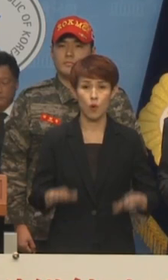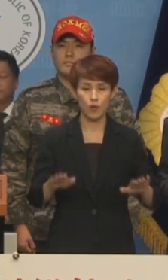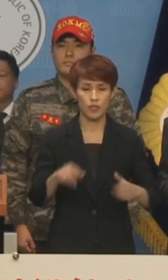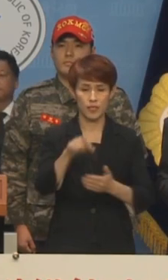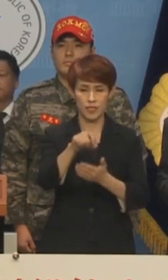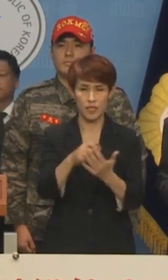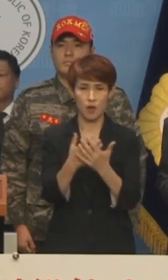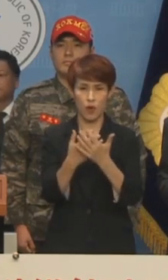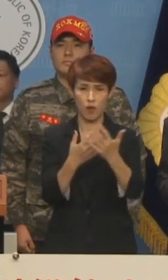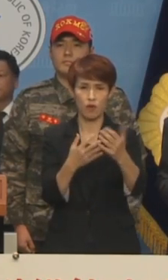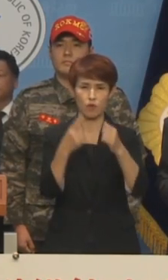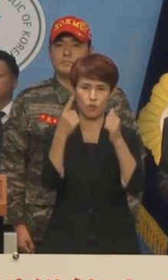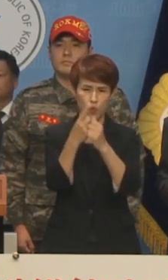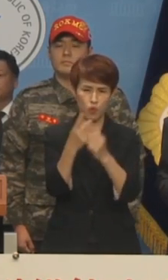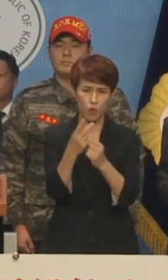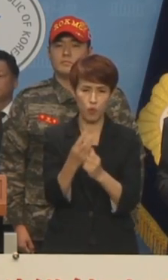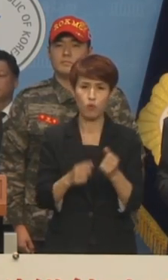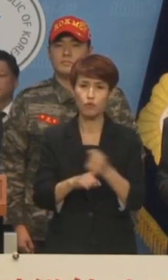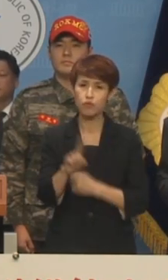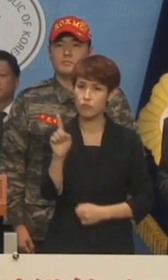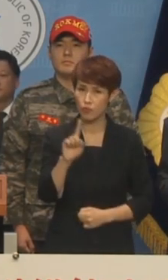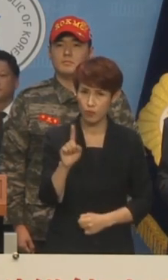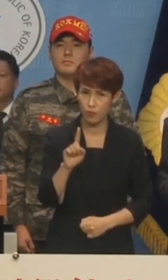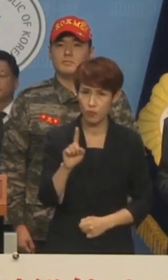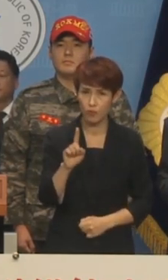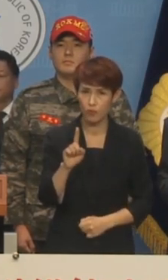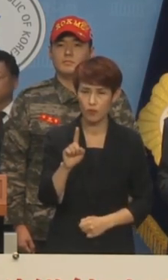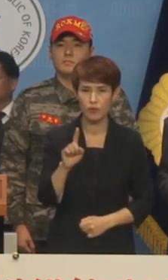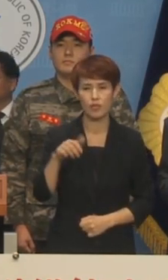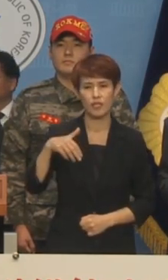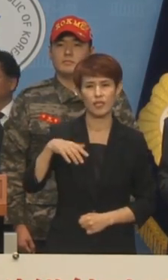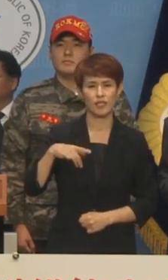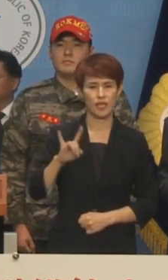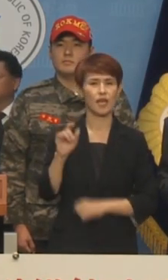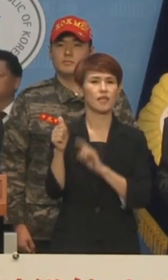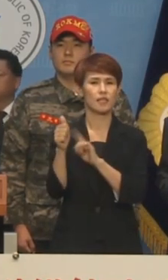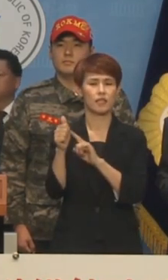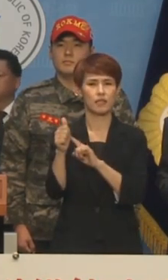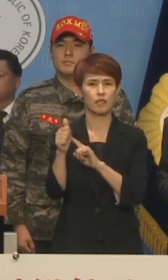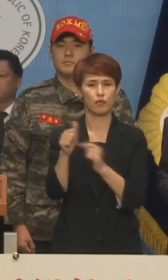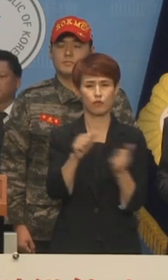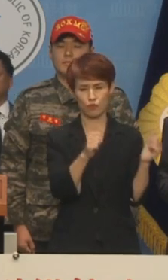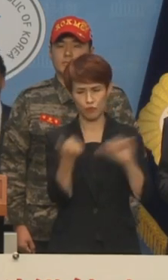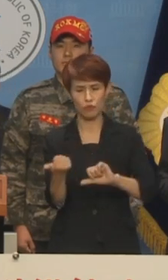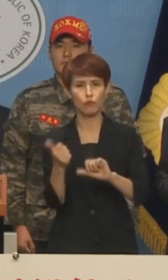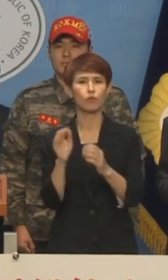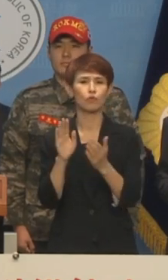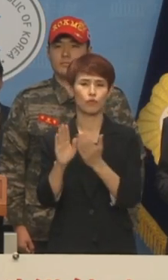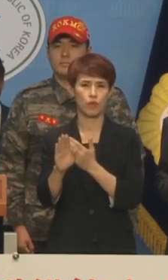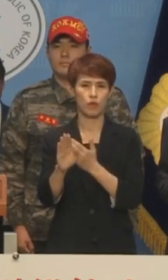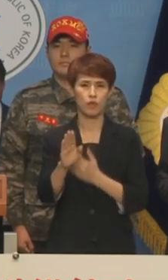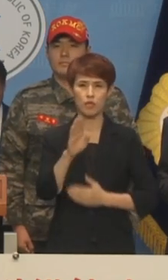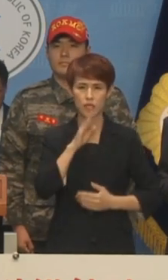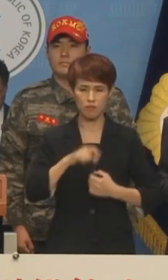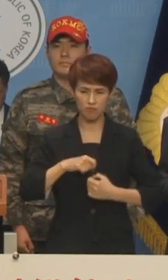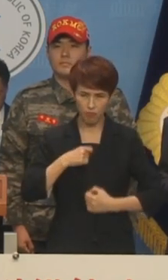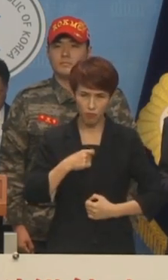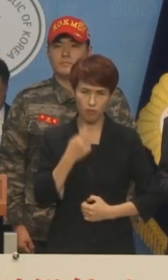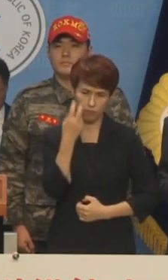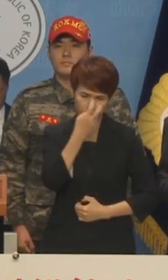기자회견을 계속하는 이유 무엇이겠습니까? 지금 최혜병 순직 이후에 진상이 제대로 규명되지 않고